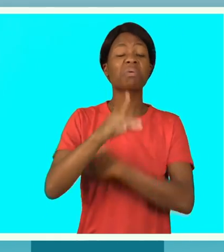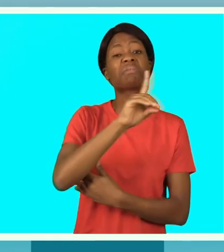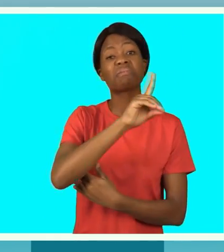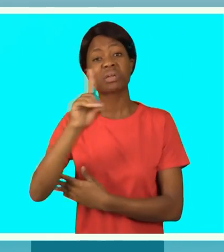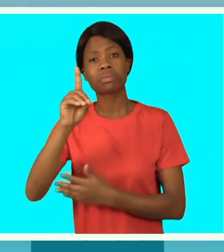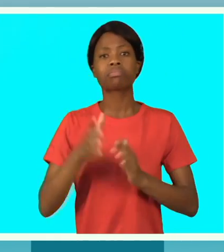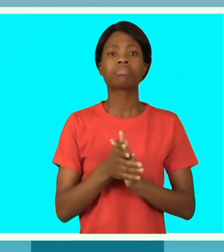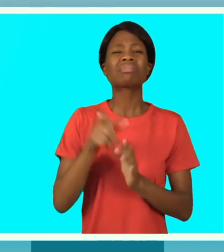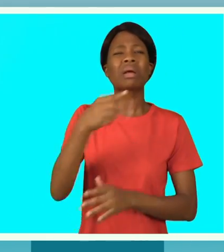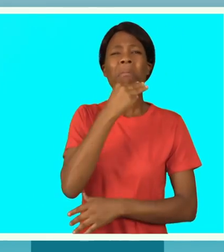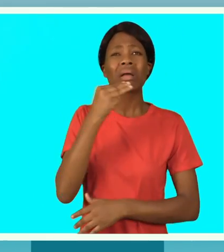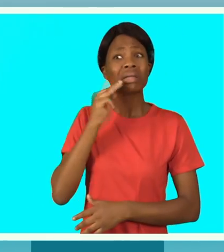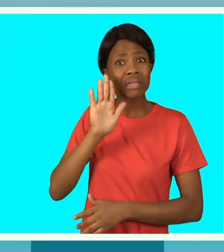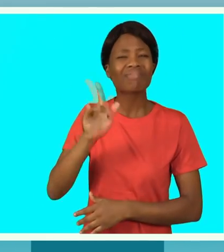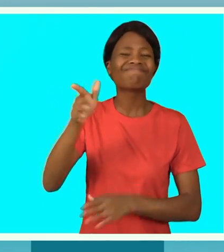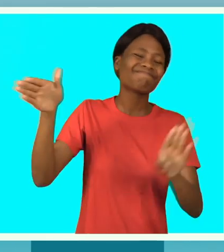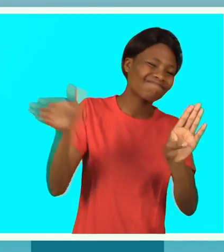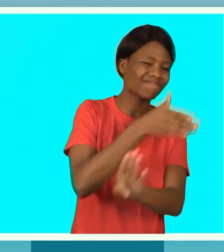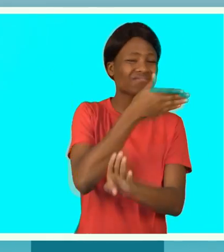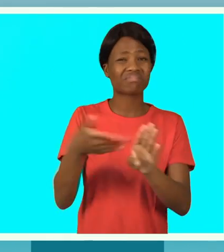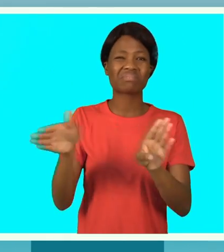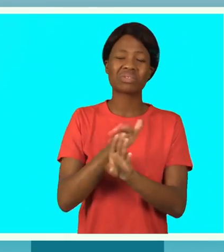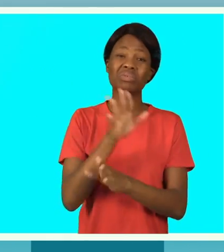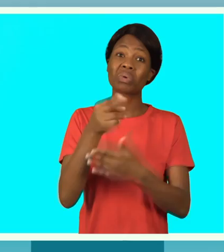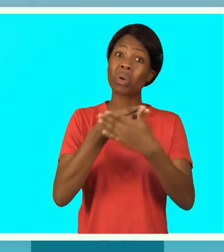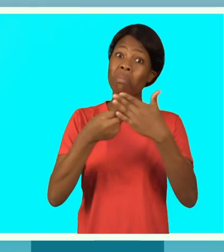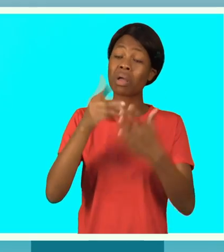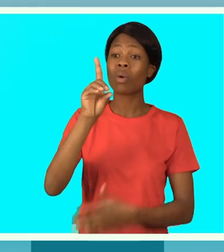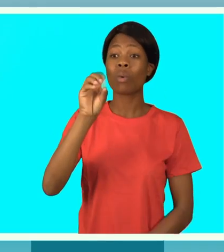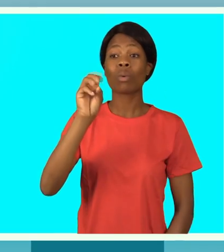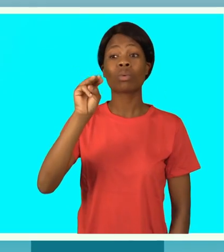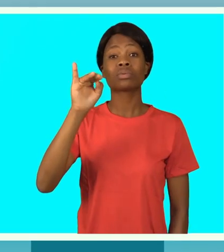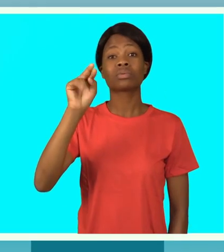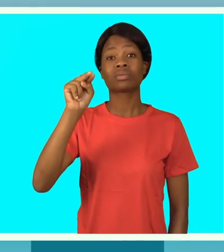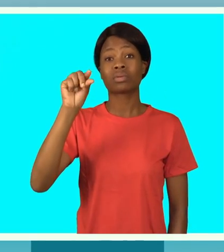fisicomotora, Domingos é violentado pela própria madrasta.